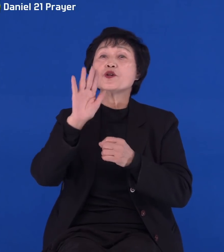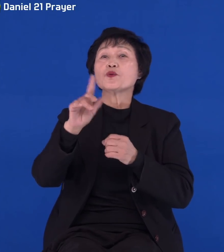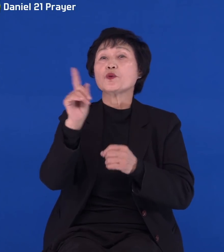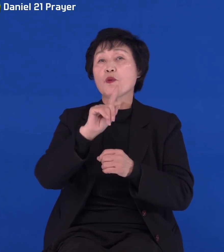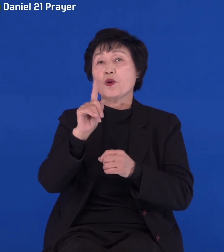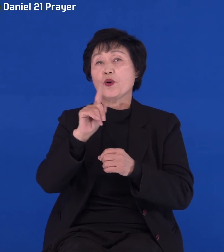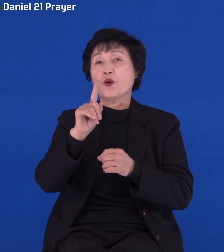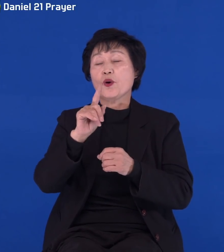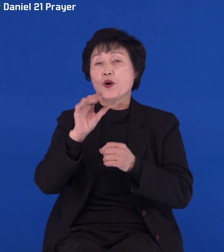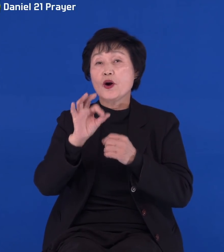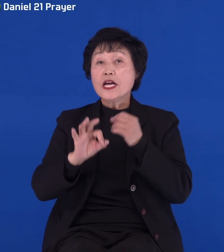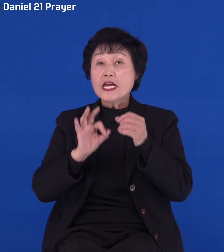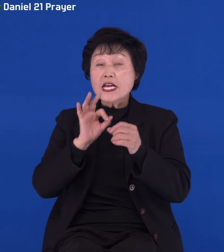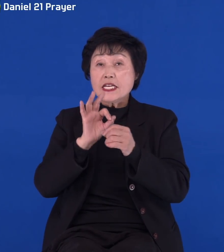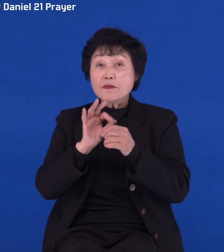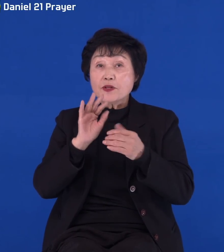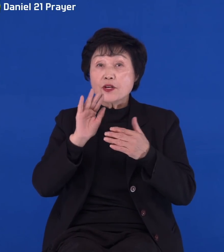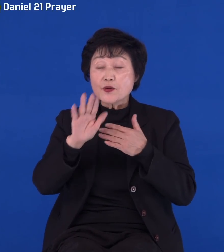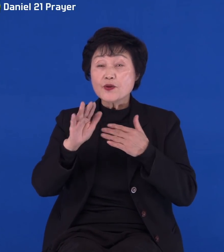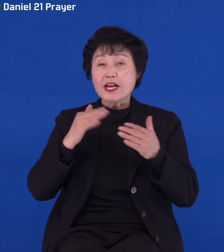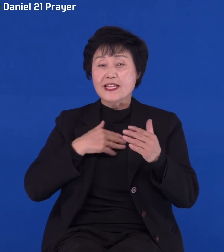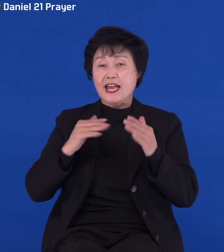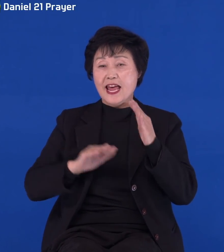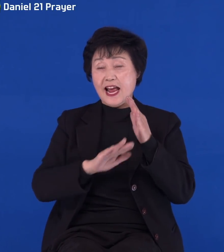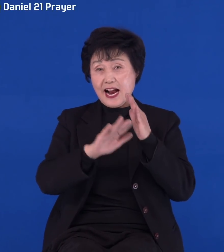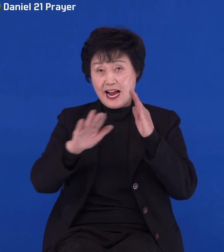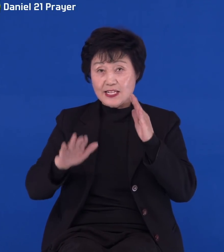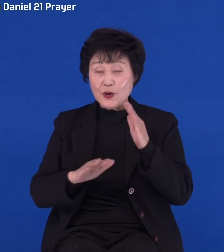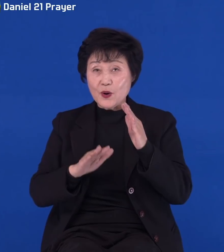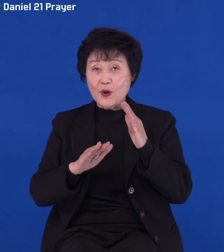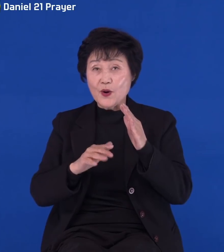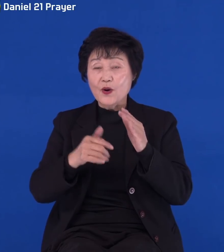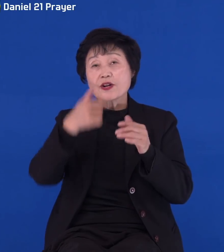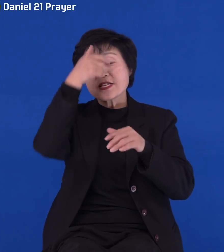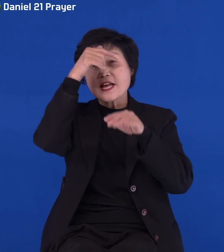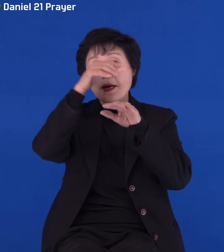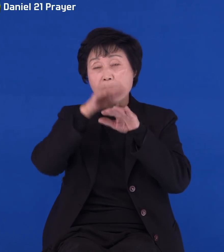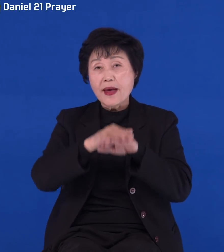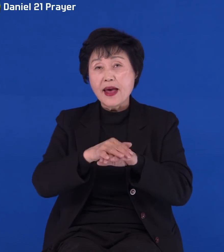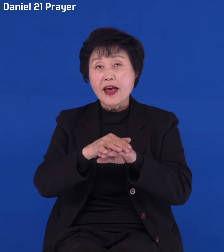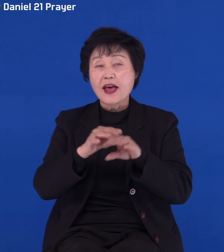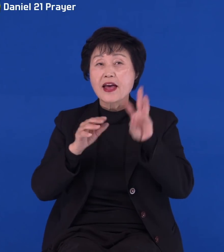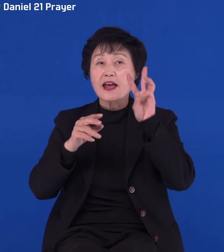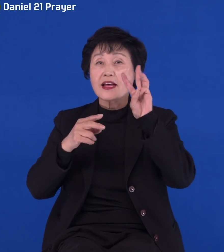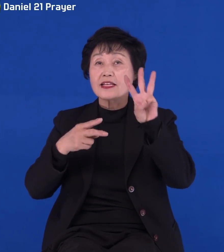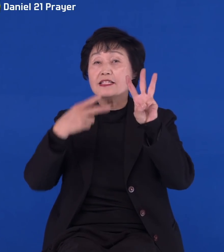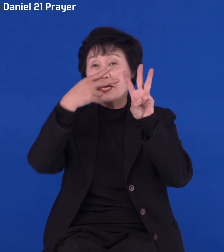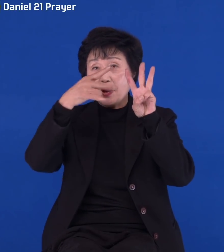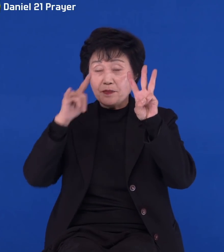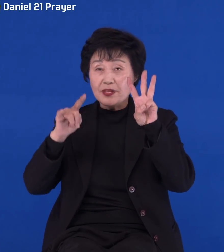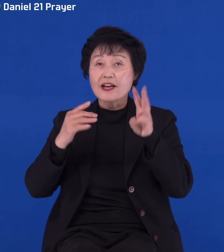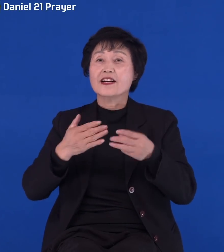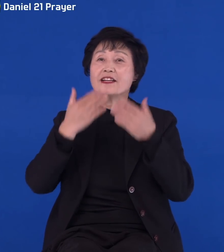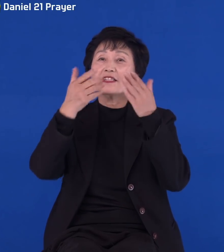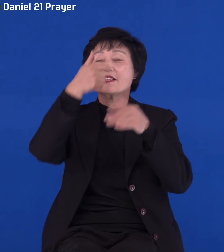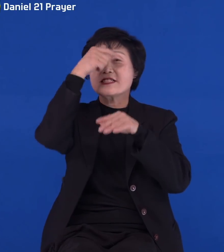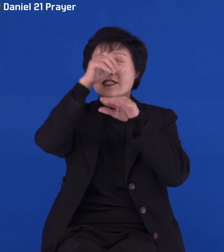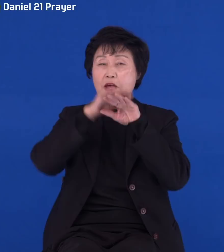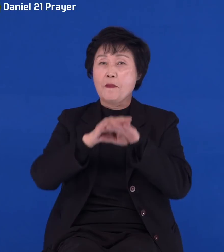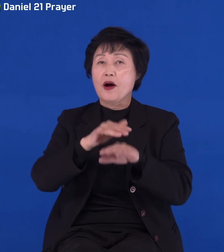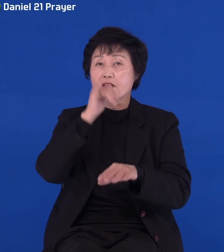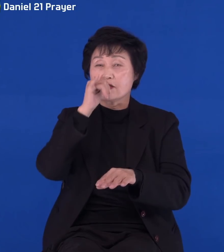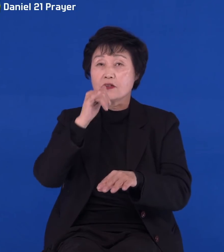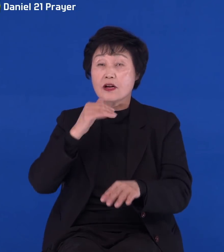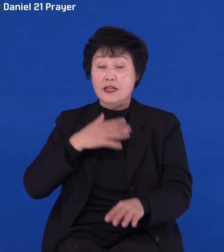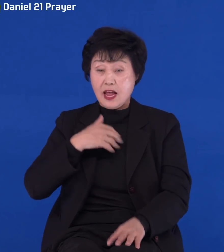저희 10년이 지나고 나서 저희 가정에는 3대가 드리는 예배가 있었습니다. 토요일마다. 그때 제가 이제 부흥회를 많이 다니니까 저희 아들이 그 당시